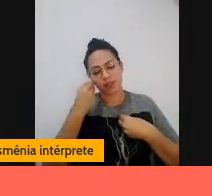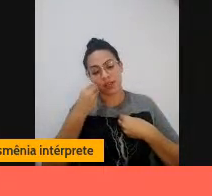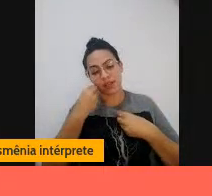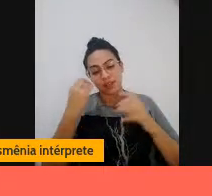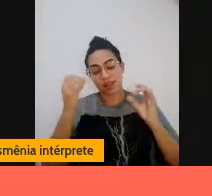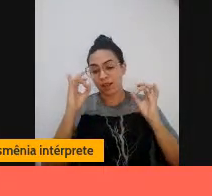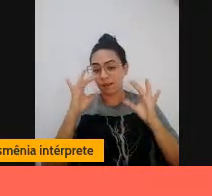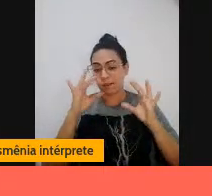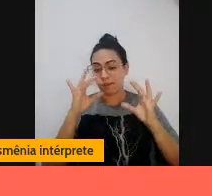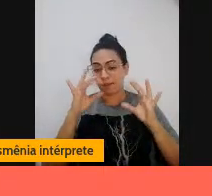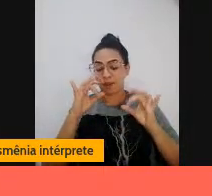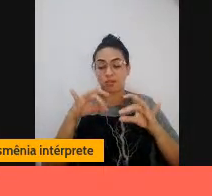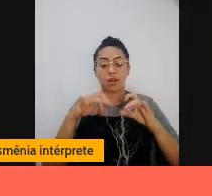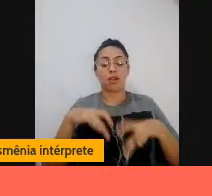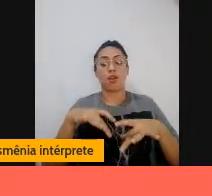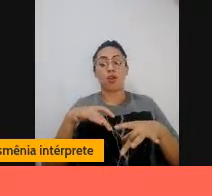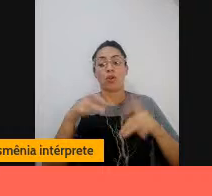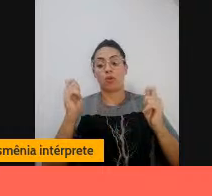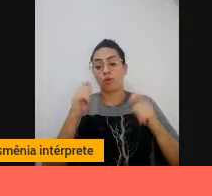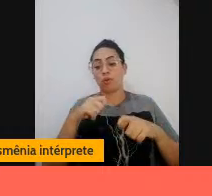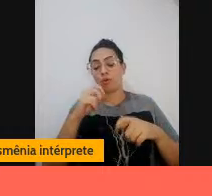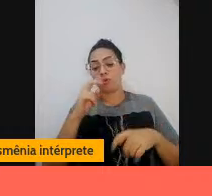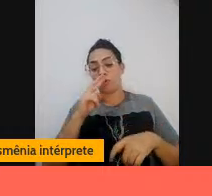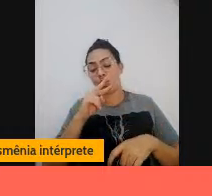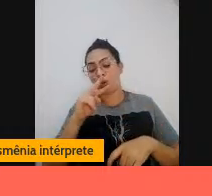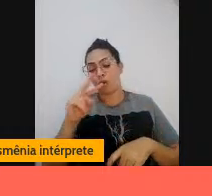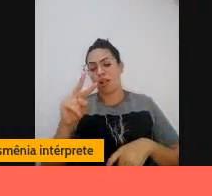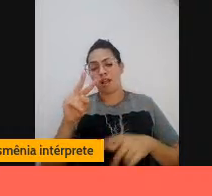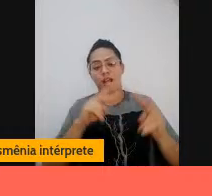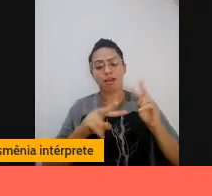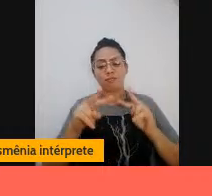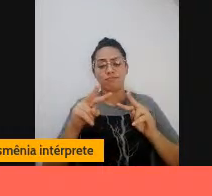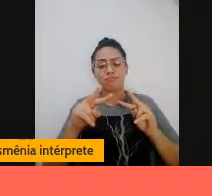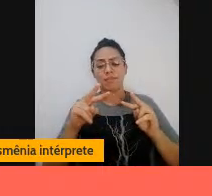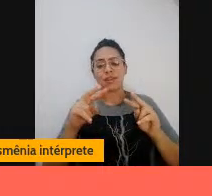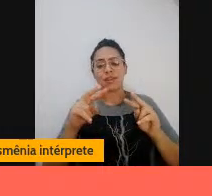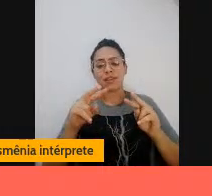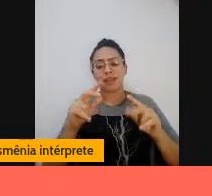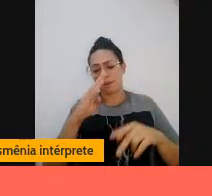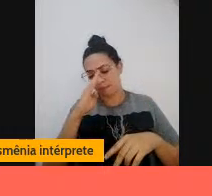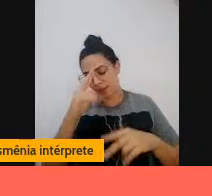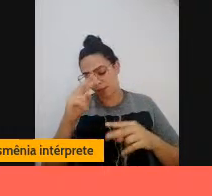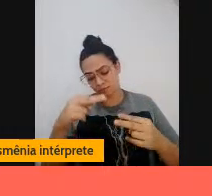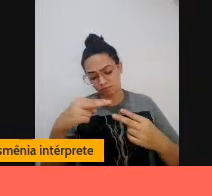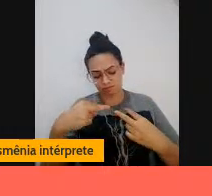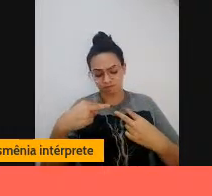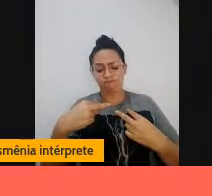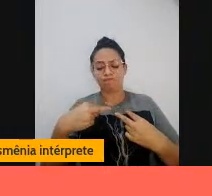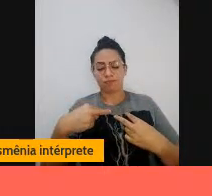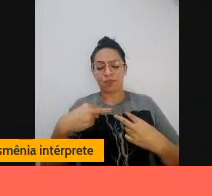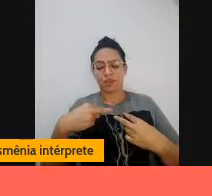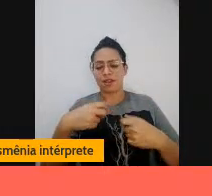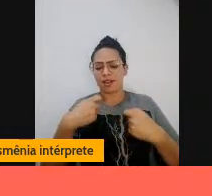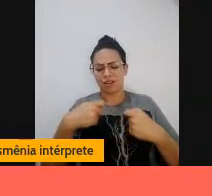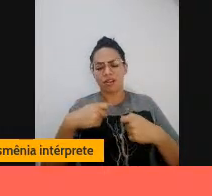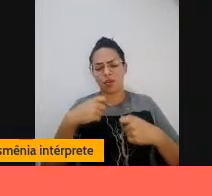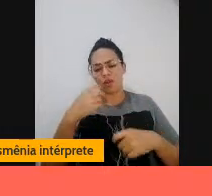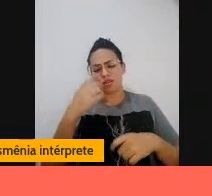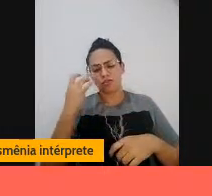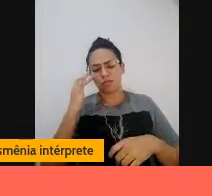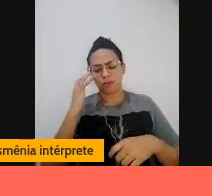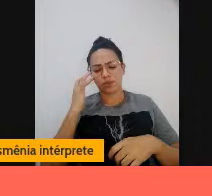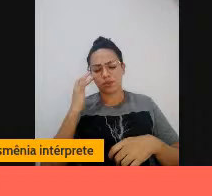Nós conseguimos olhar para nós mesmos e acho que a gente precisava fazer isso. Olhar para os